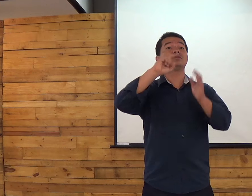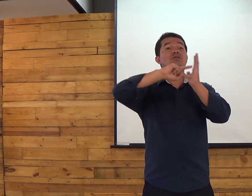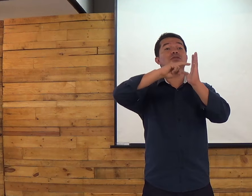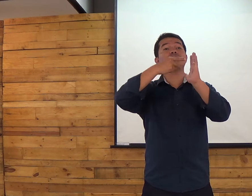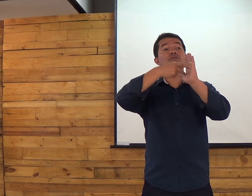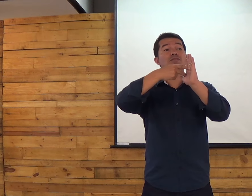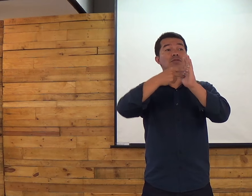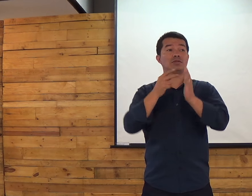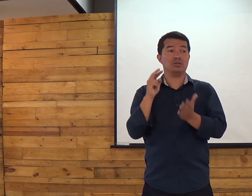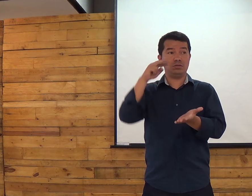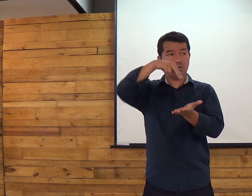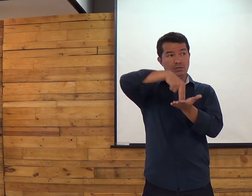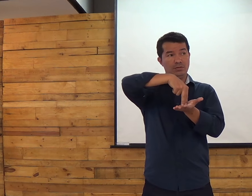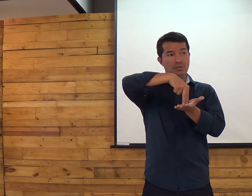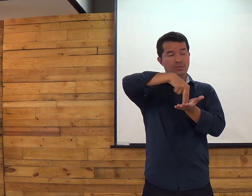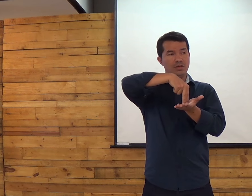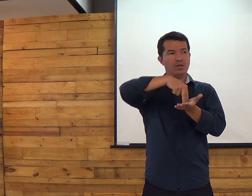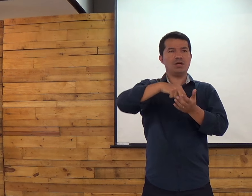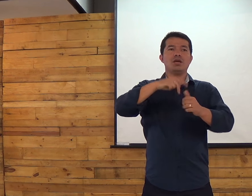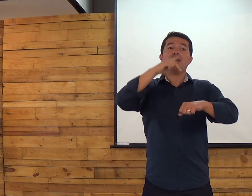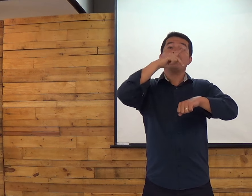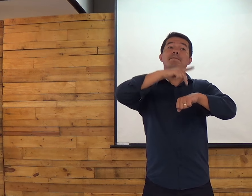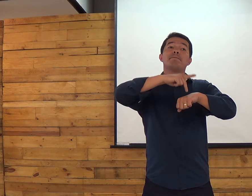Você sabe o que significa estar em pé?